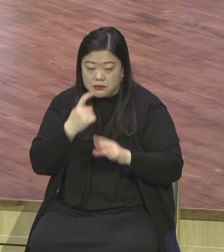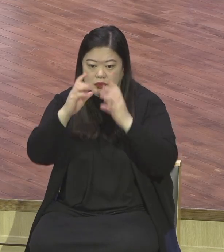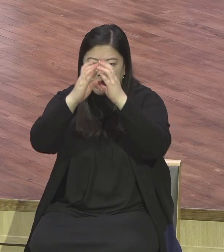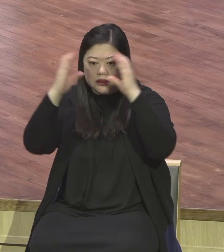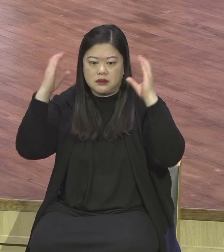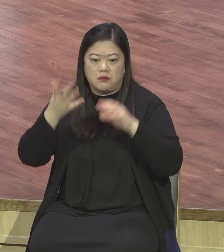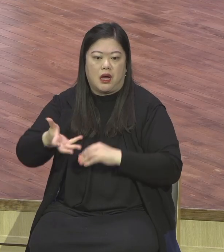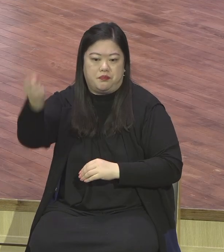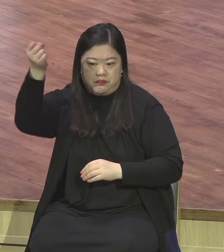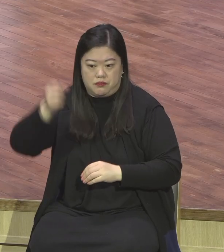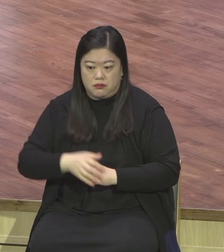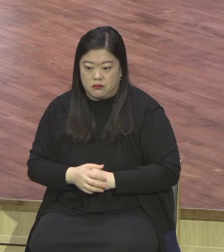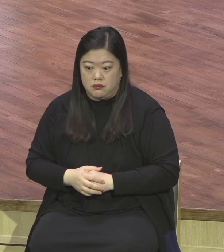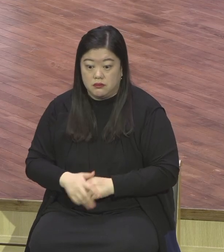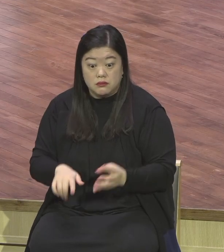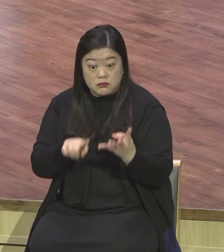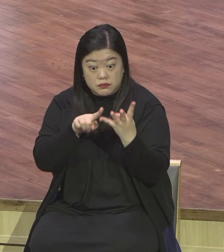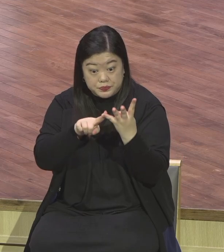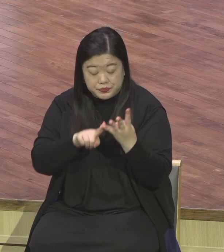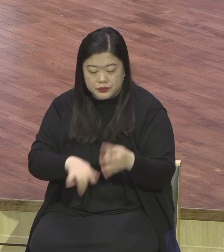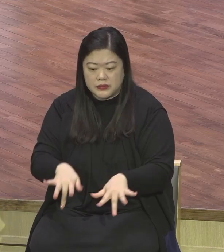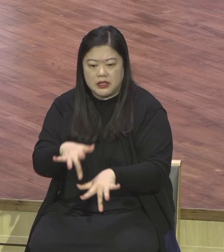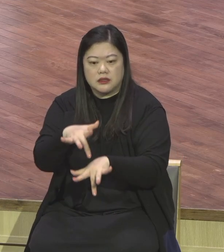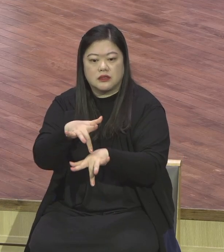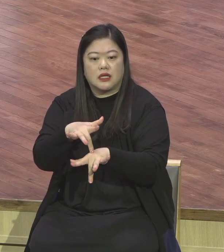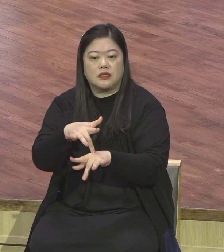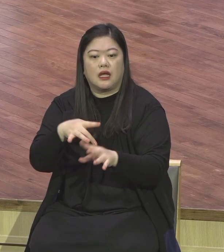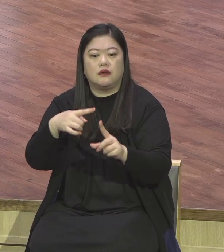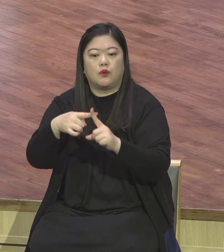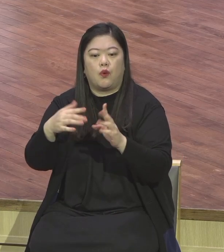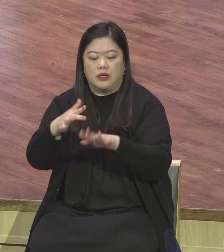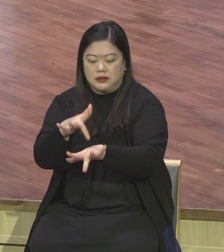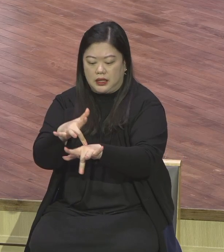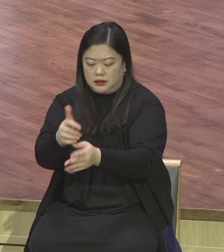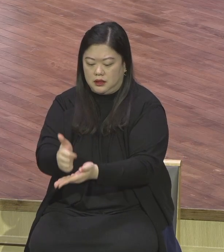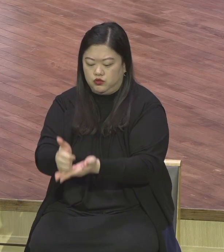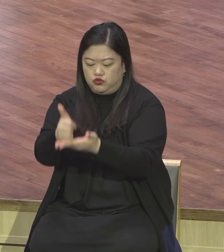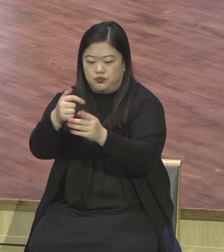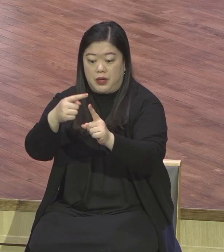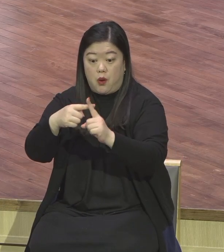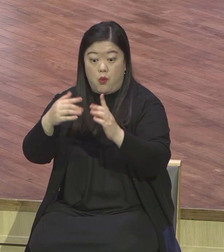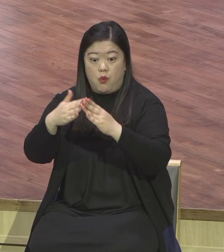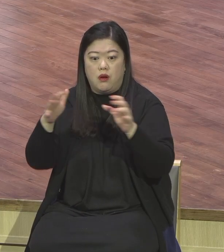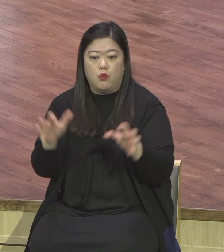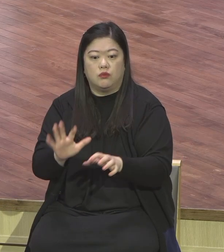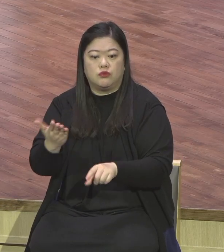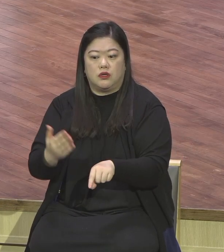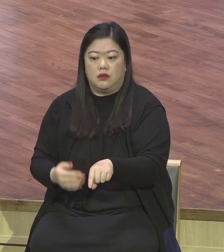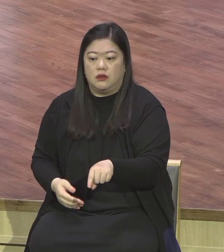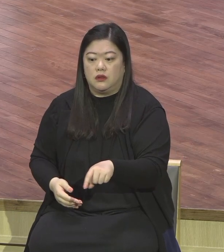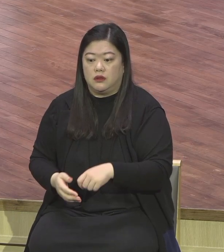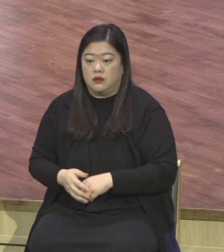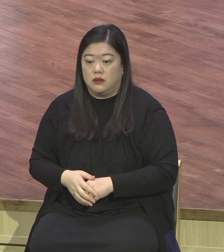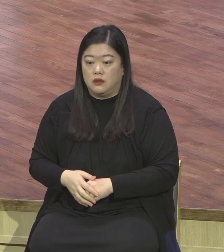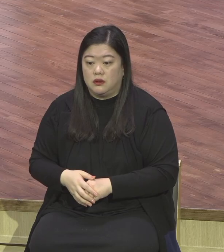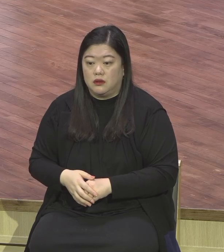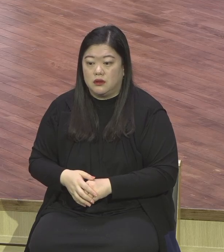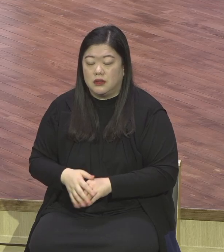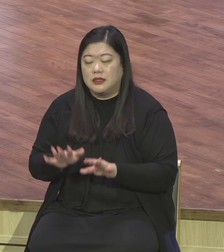영적 이 흐름을 꺼내야 될 미션이 지금 언작작은 저하고 우리 렘노들에 있는 거예요